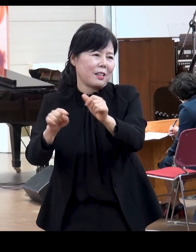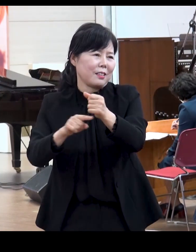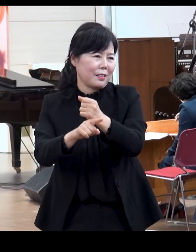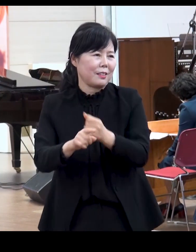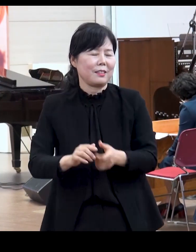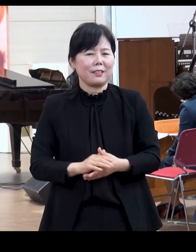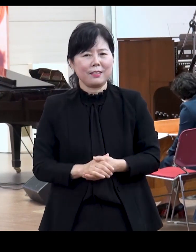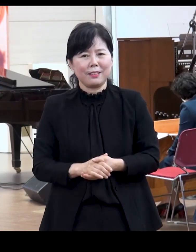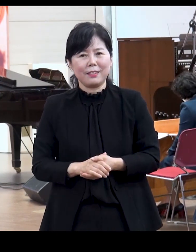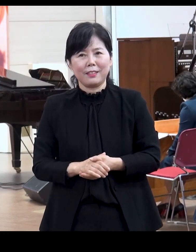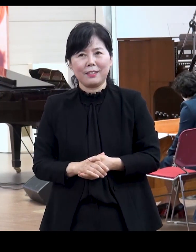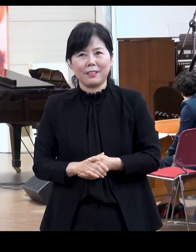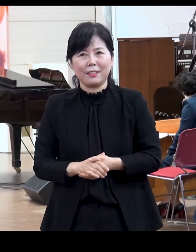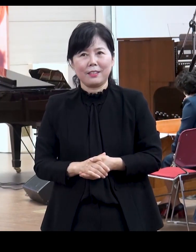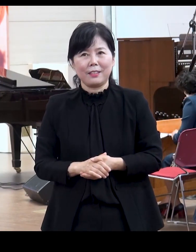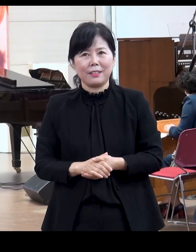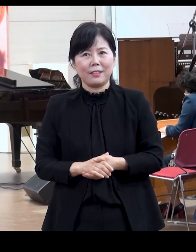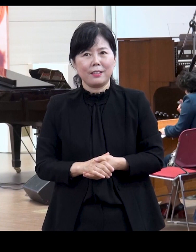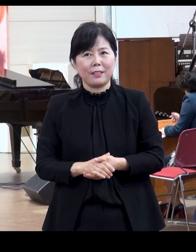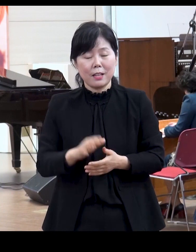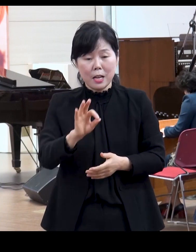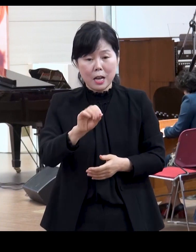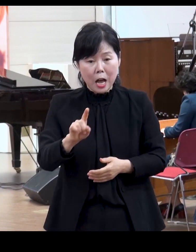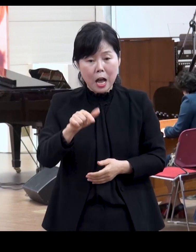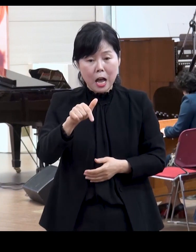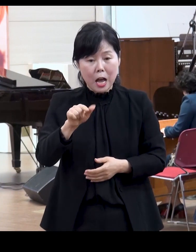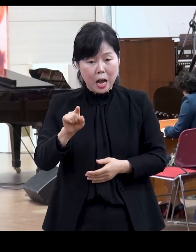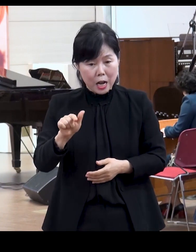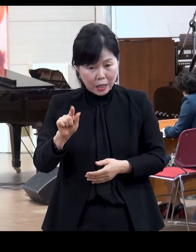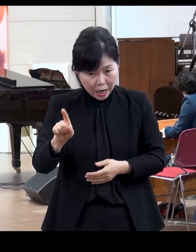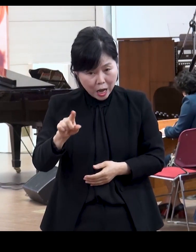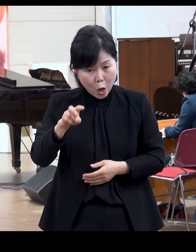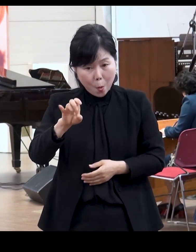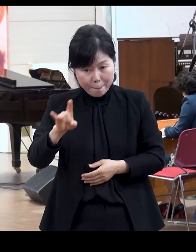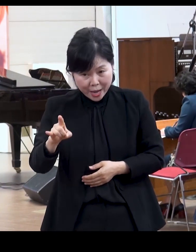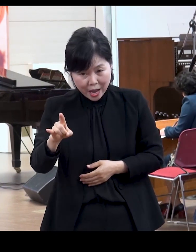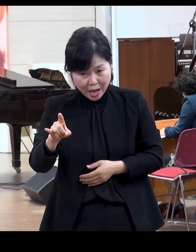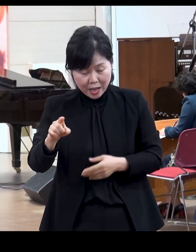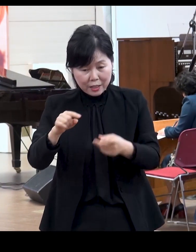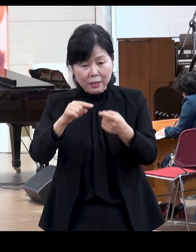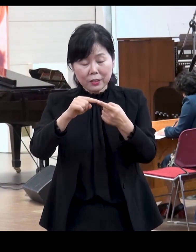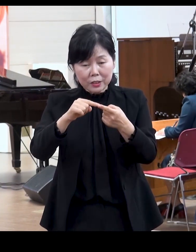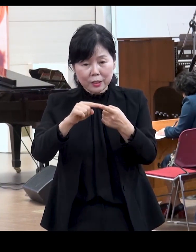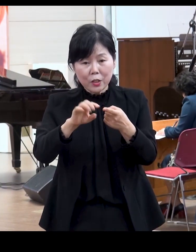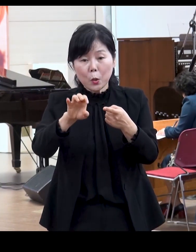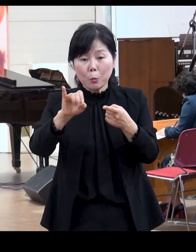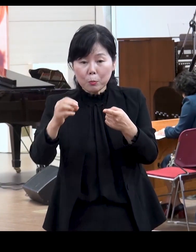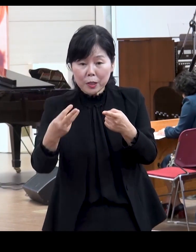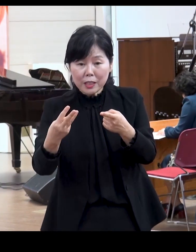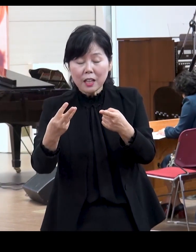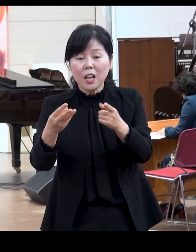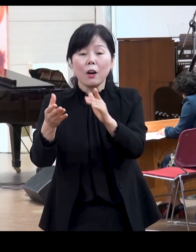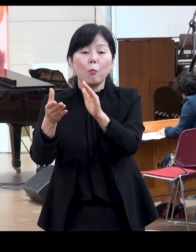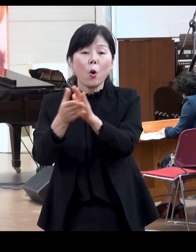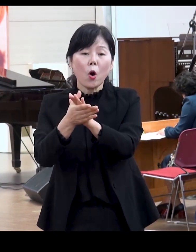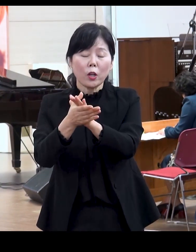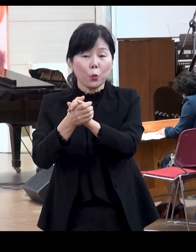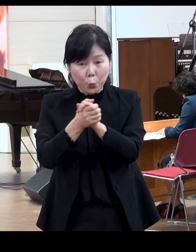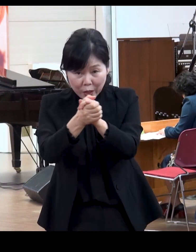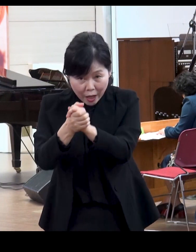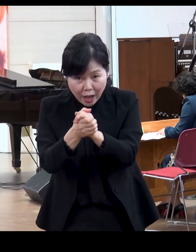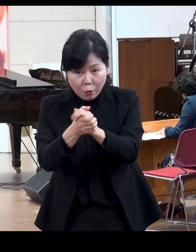이야기죠. 예, 여기에서 아가페가 필레오가 되고 아가페가 스토르게가 되는 바로 이